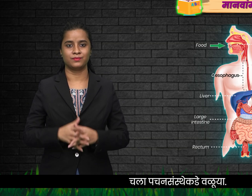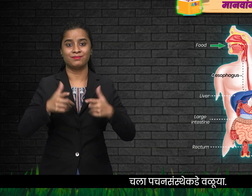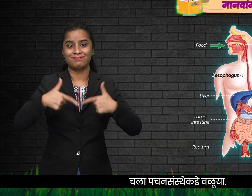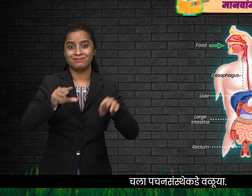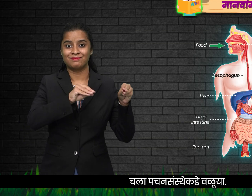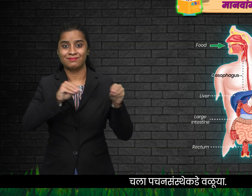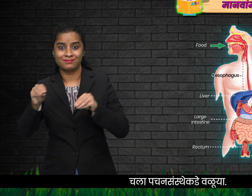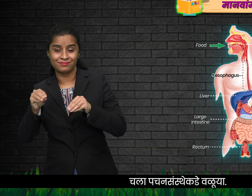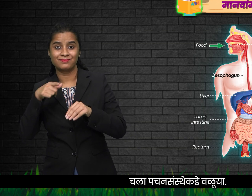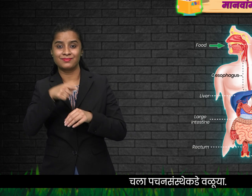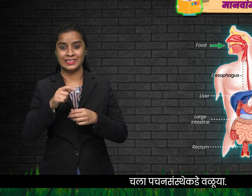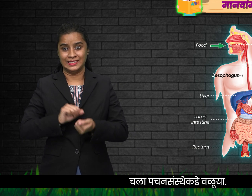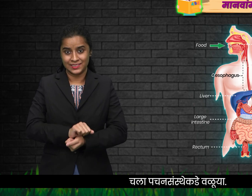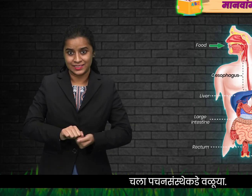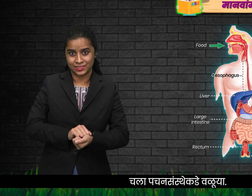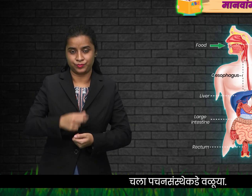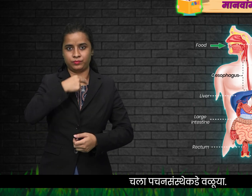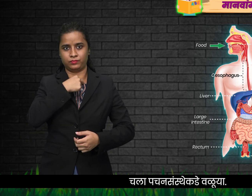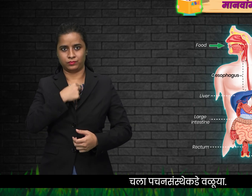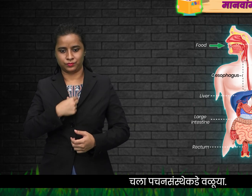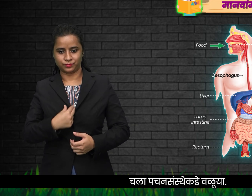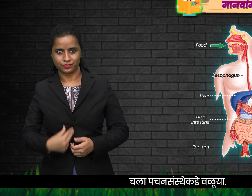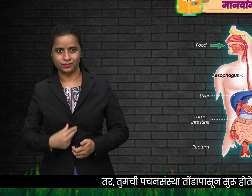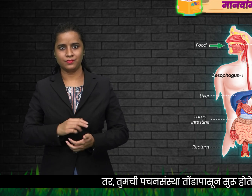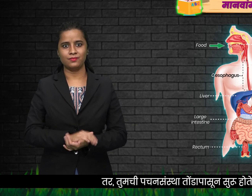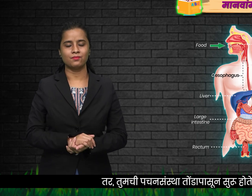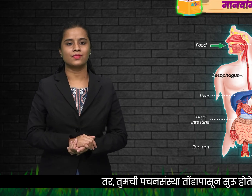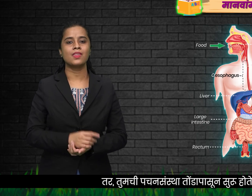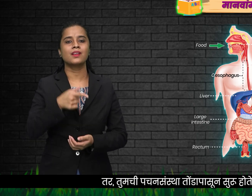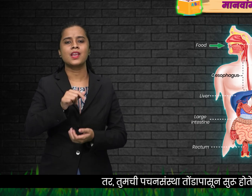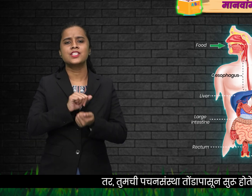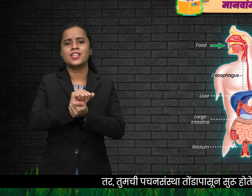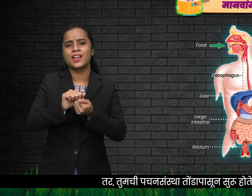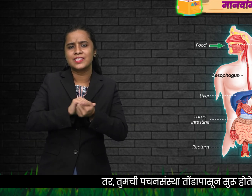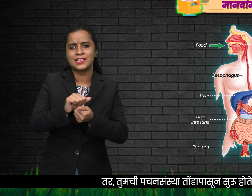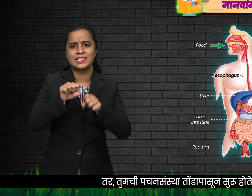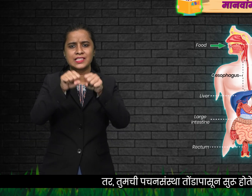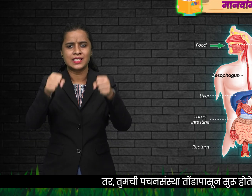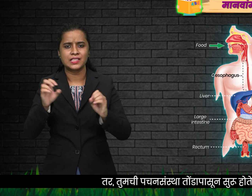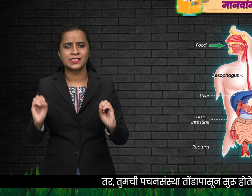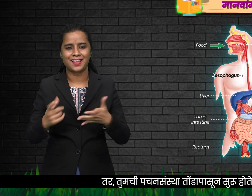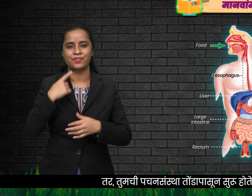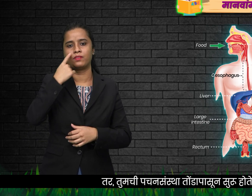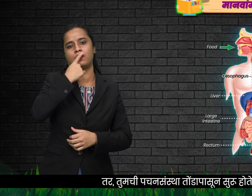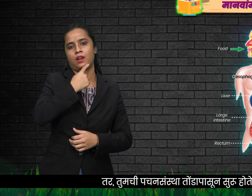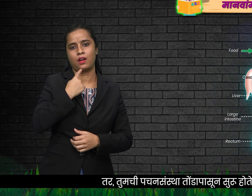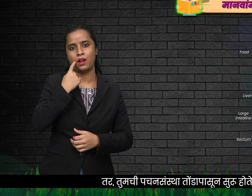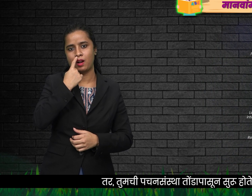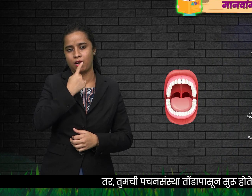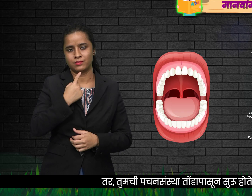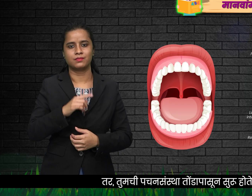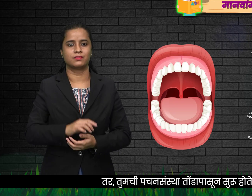चला पचनसंस्थेकडे वळूया. तर तुमची पचनसंस्था तोंडापासून सुरू होते.